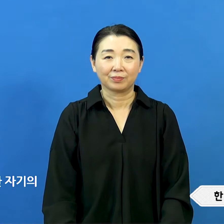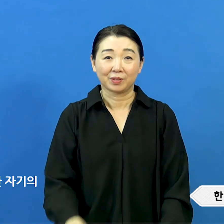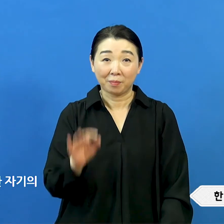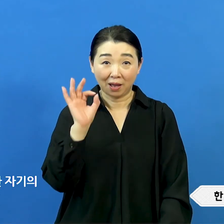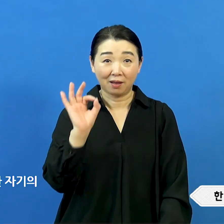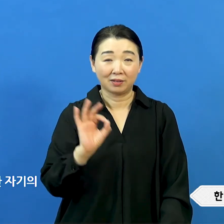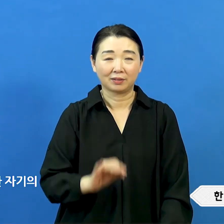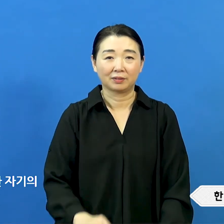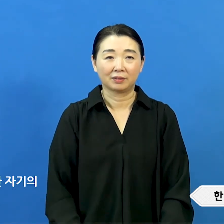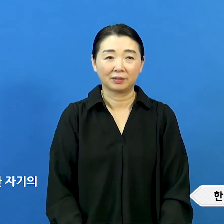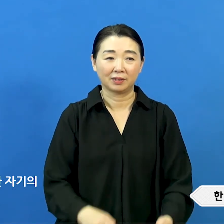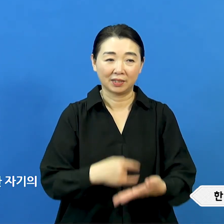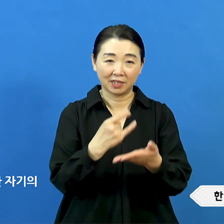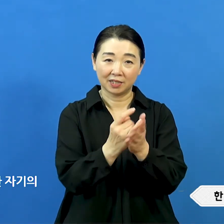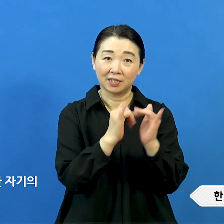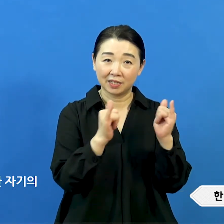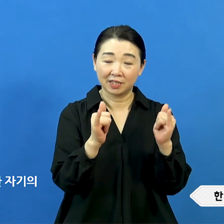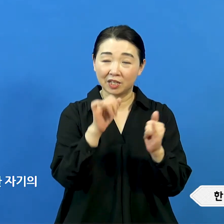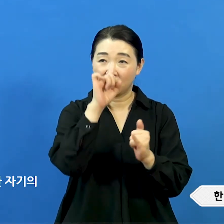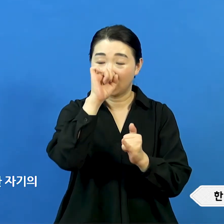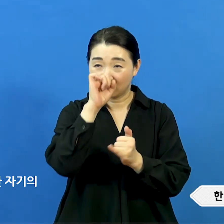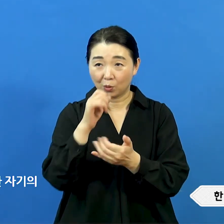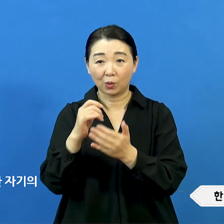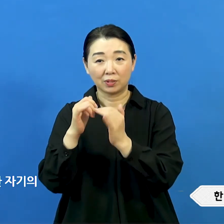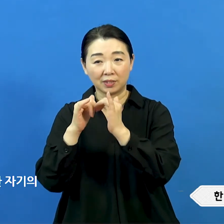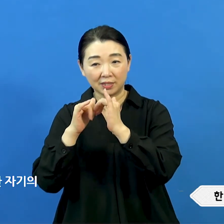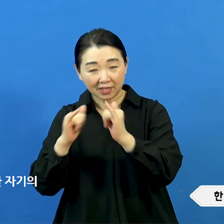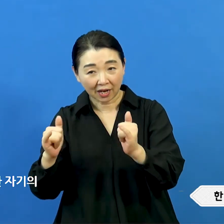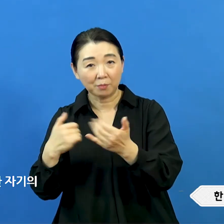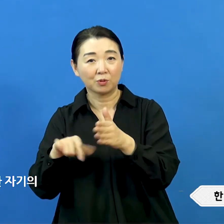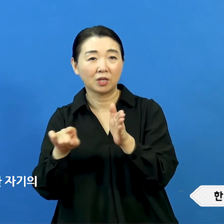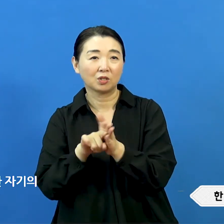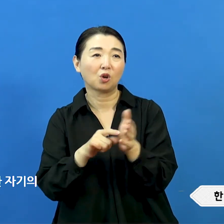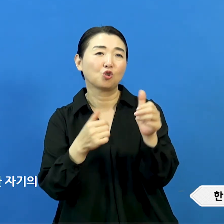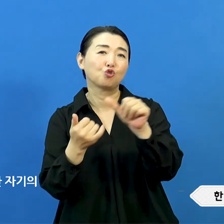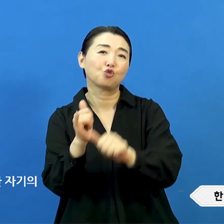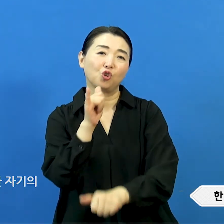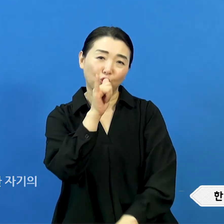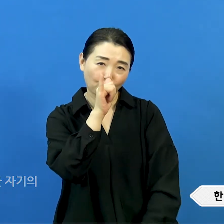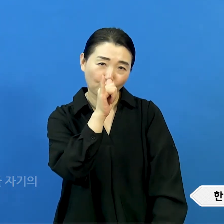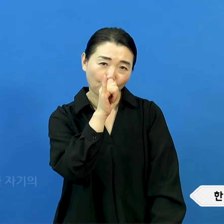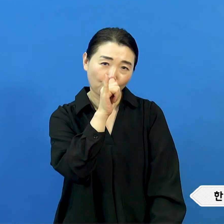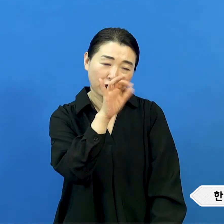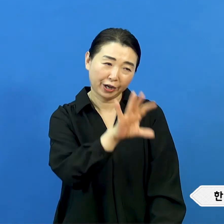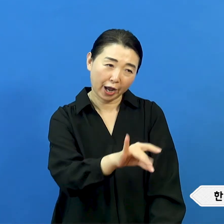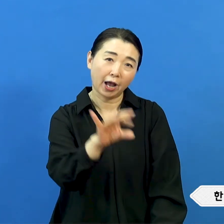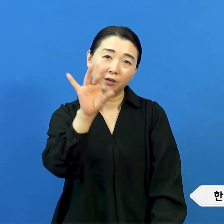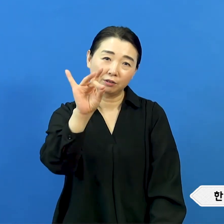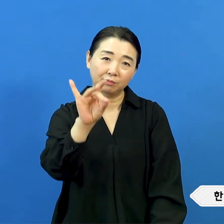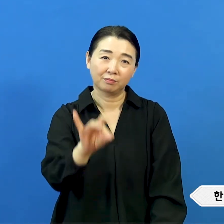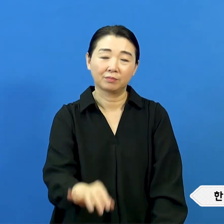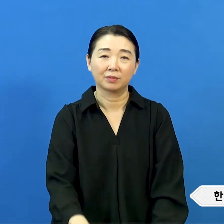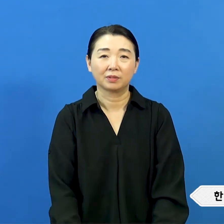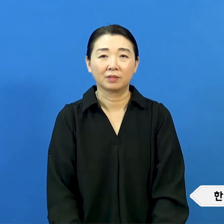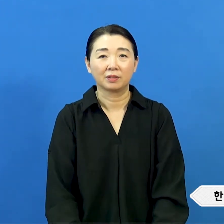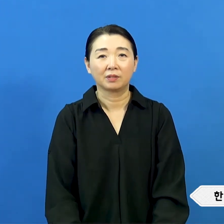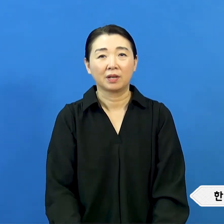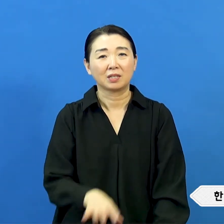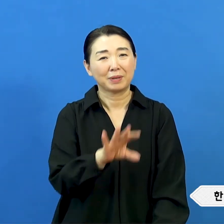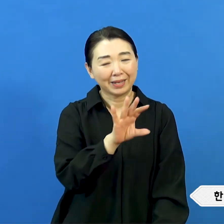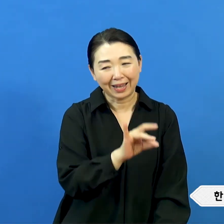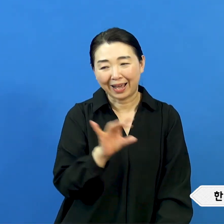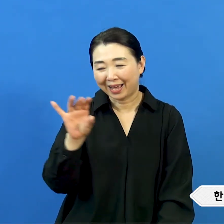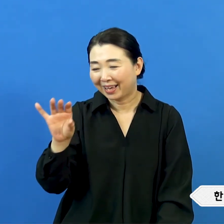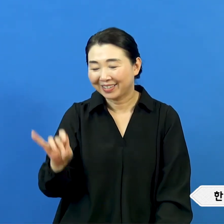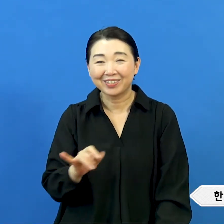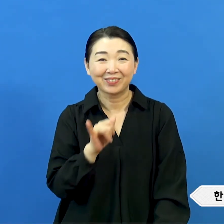보십시오. 의인이나 선인을 위해서 죽는 사람은 간혹 있습니다. 드물기는 하지만 그래도 간혹